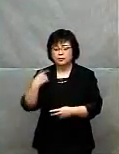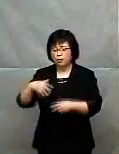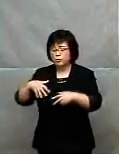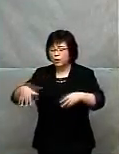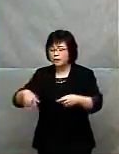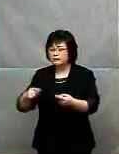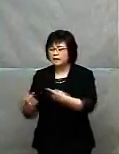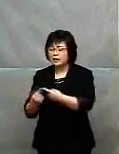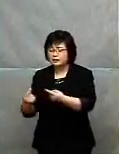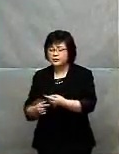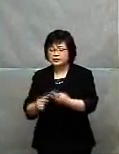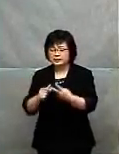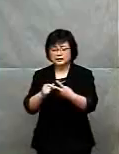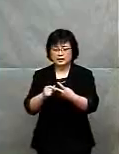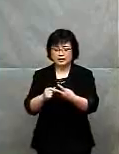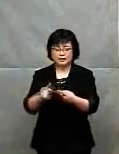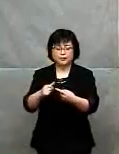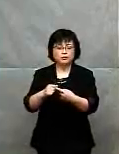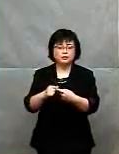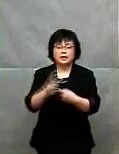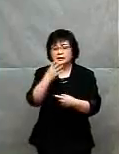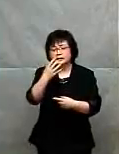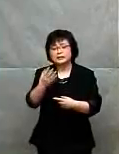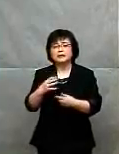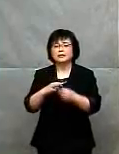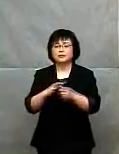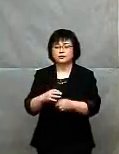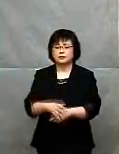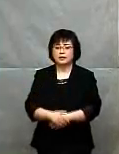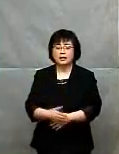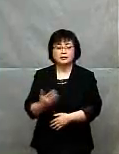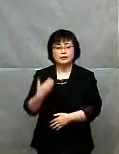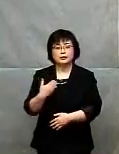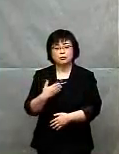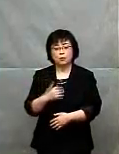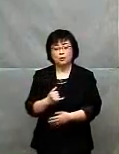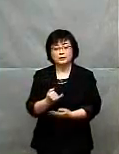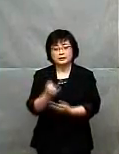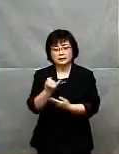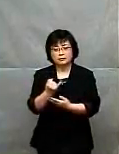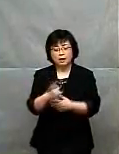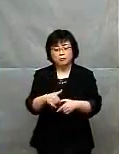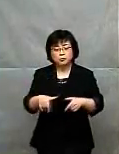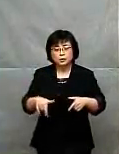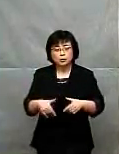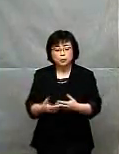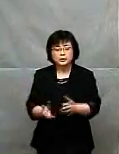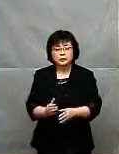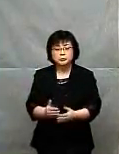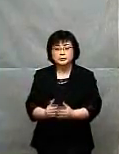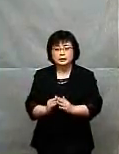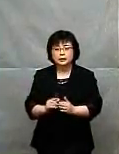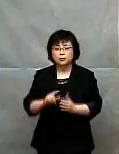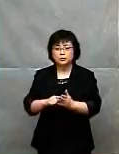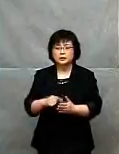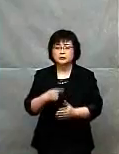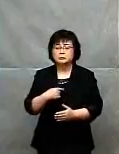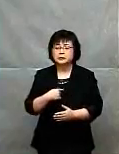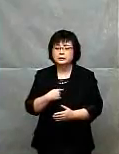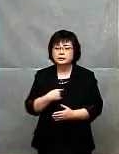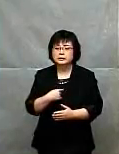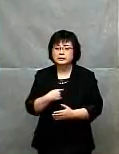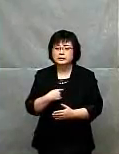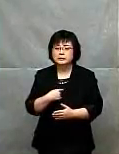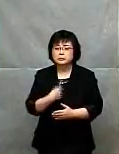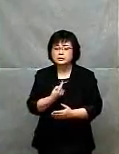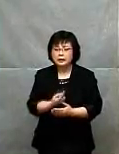について1点お伺いします。 はい、 最初に新幹線の件で、 はい、 先ほどの知事プロジェクトチーム立ち上げるときに知事自らが各沿線